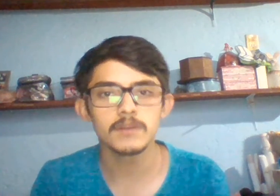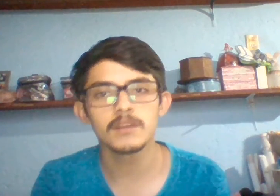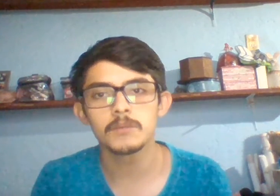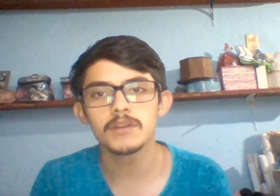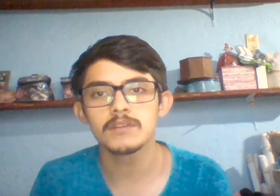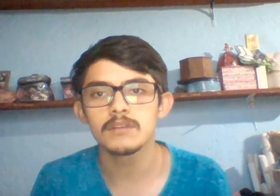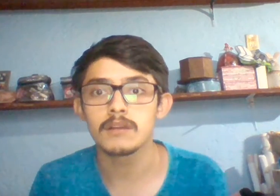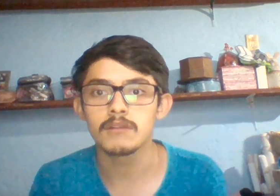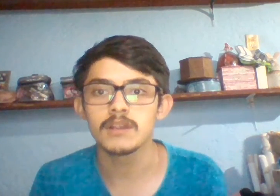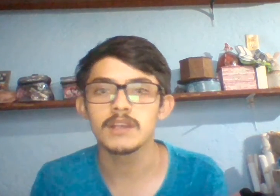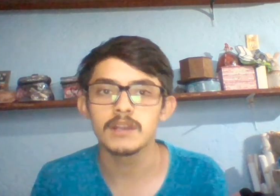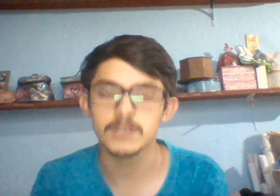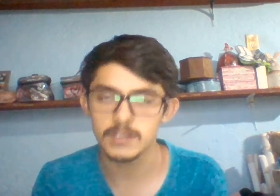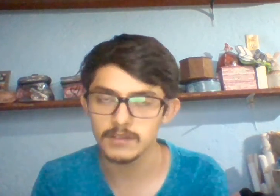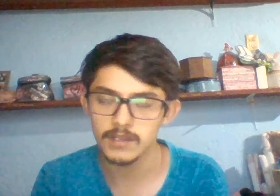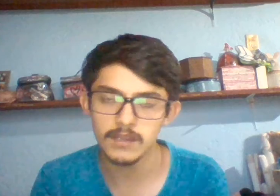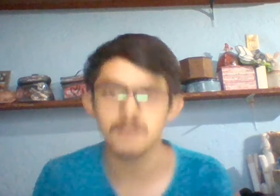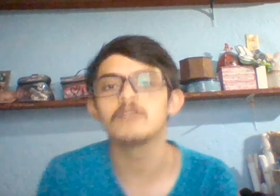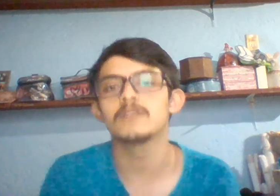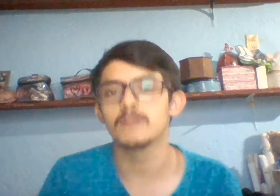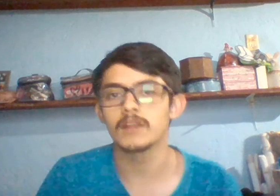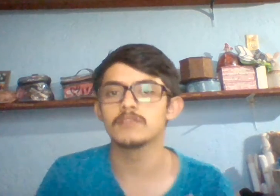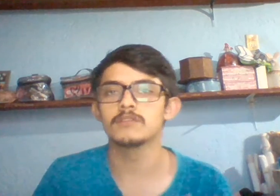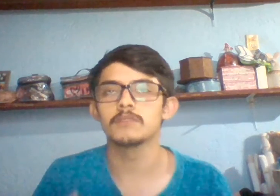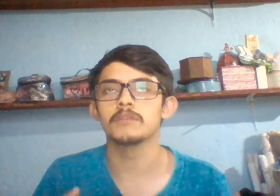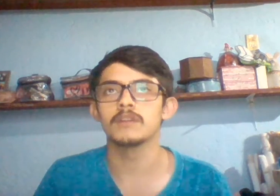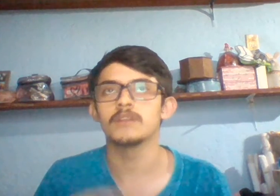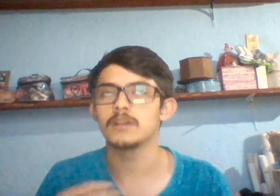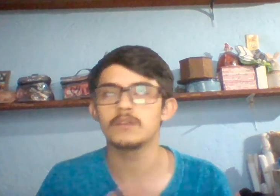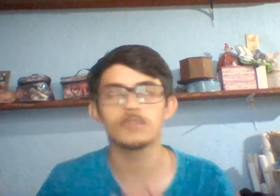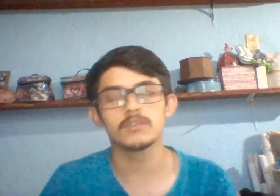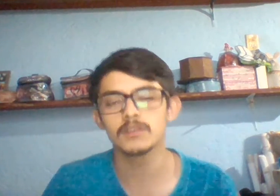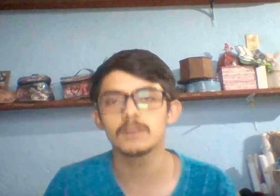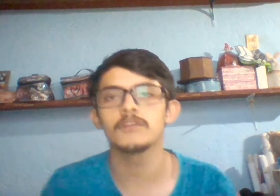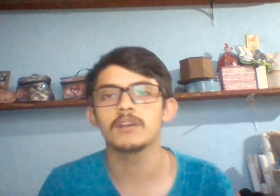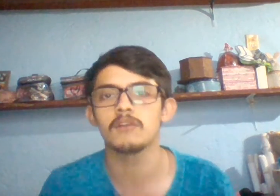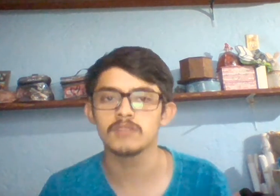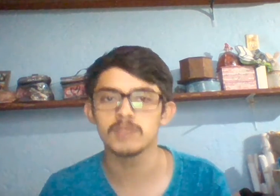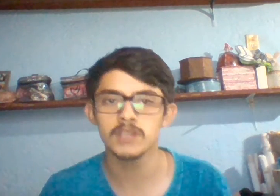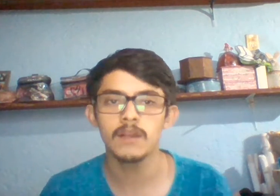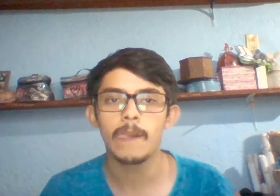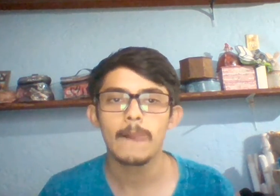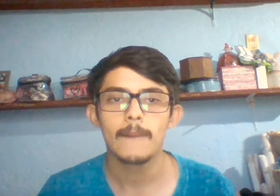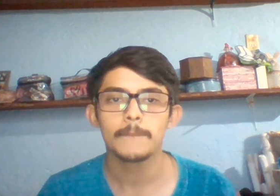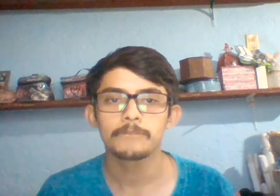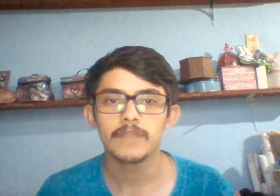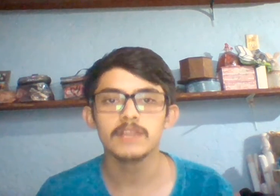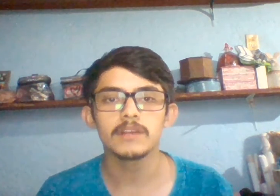de operación en la cual gira la flecha de salida, que esto se puede referir, bueno, esto se refiere a un cigüeñal. Tanto la